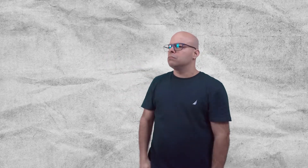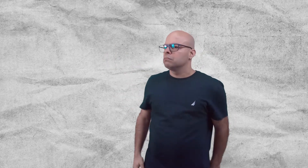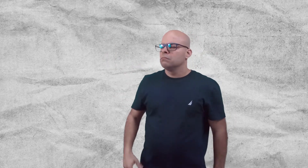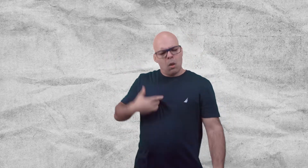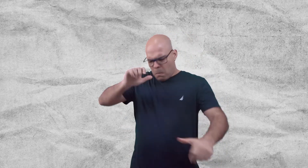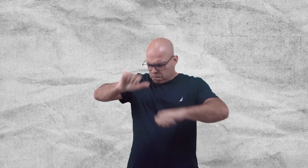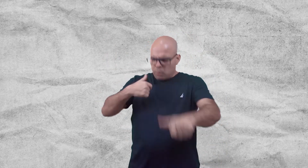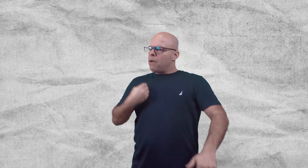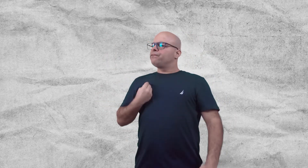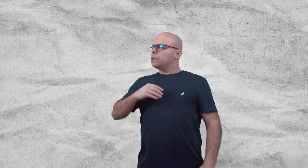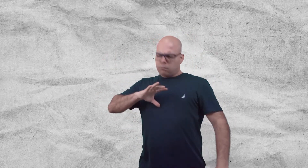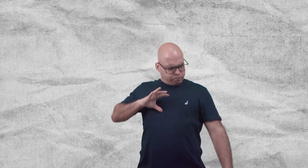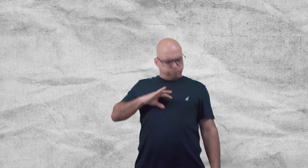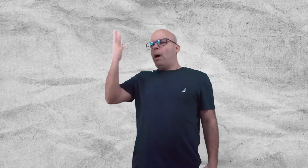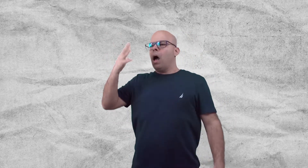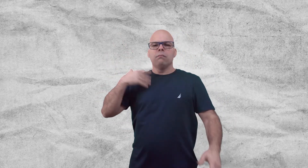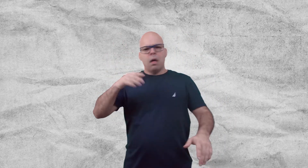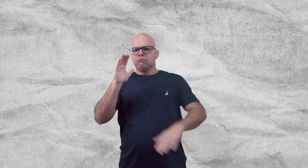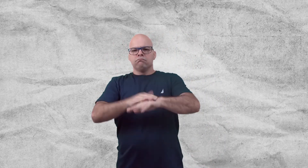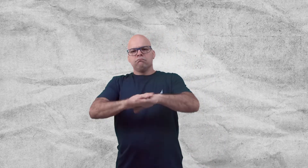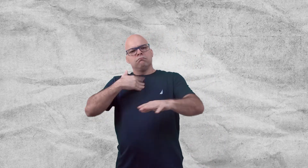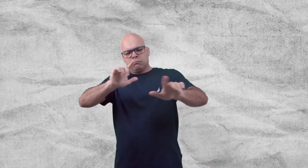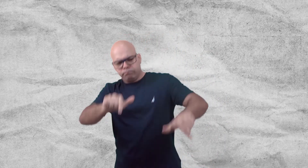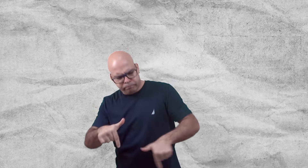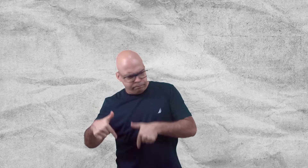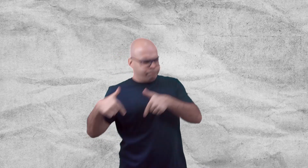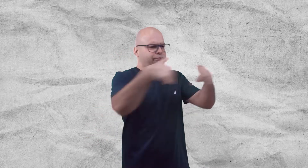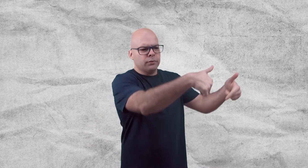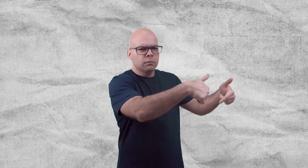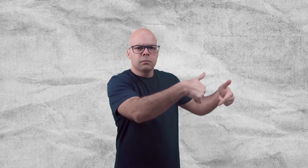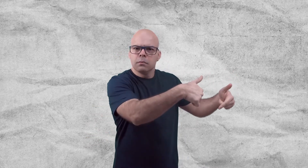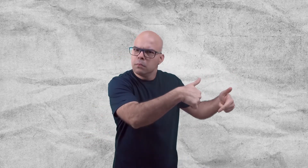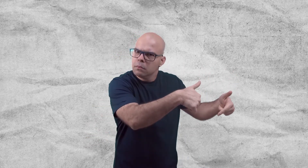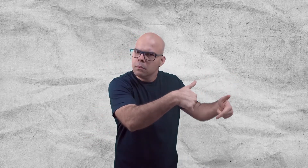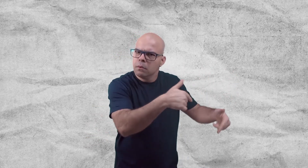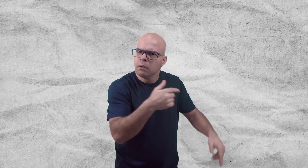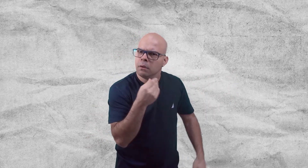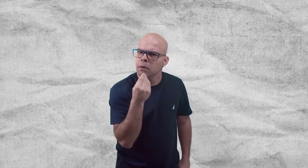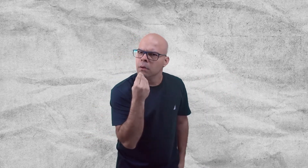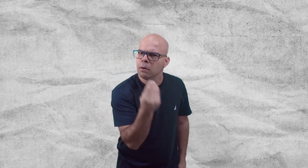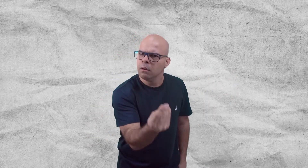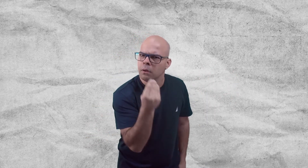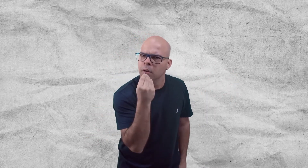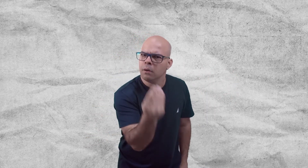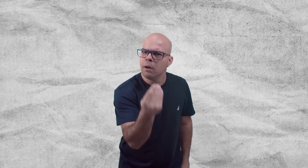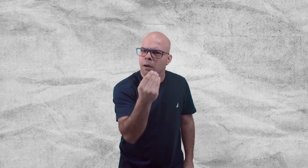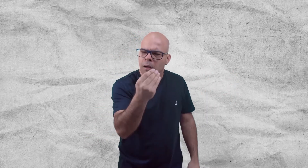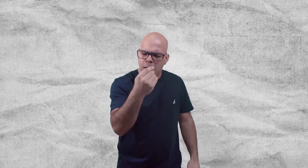Vou mudar minha vida. Corajosamente, Louise tomou uma atitude e pediu divórcio. Olha só,